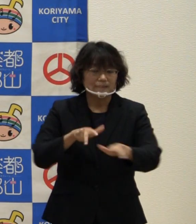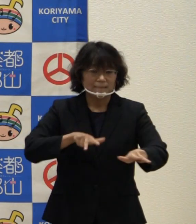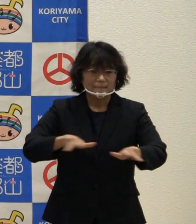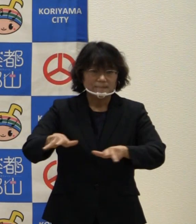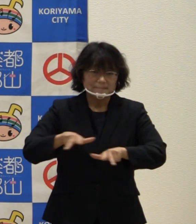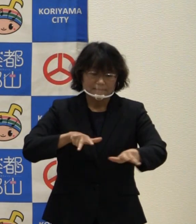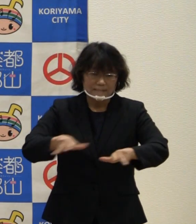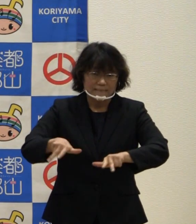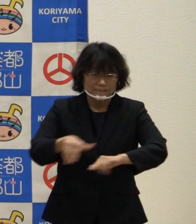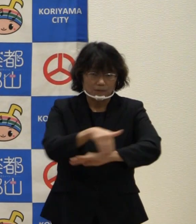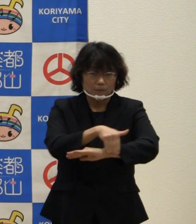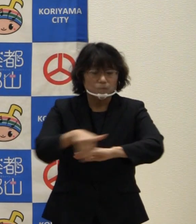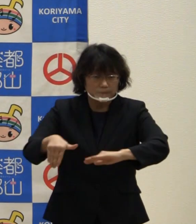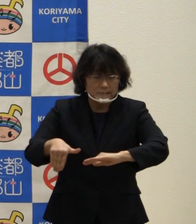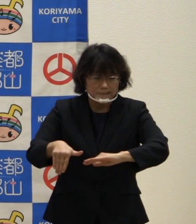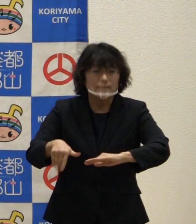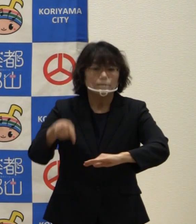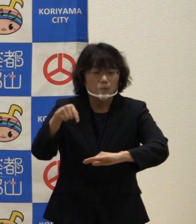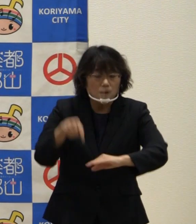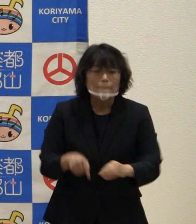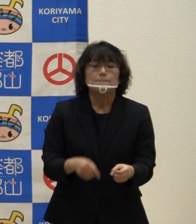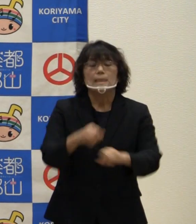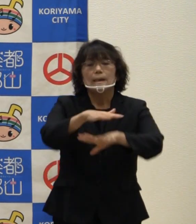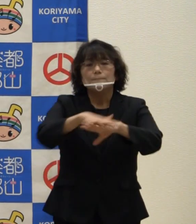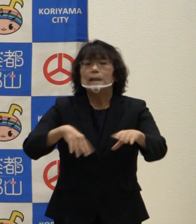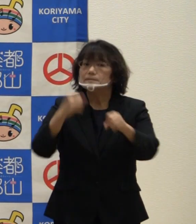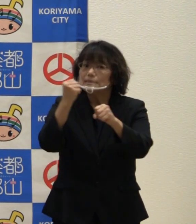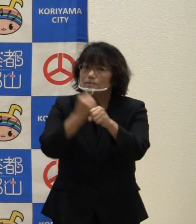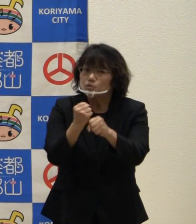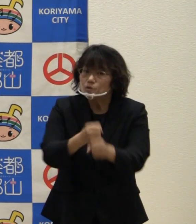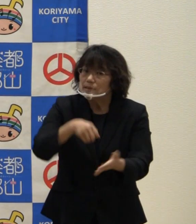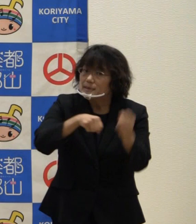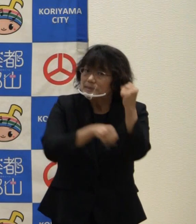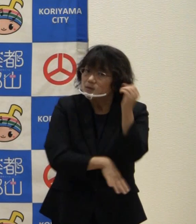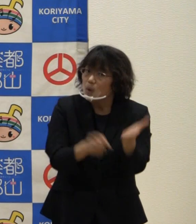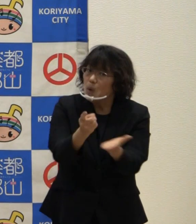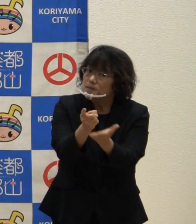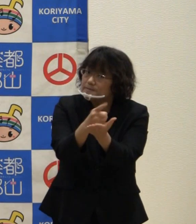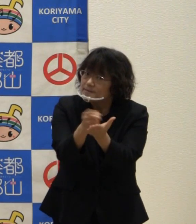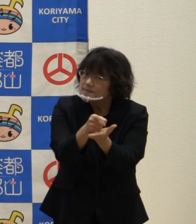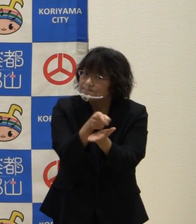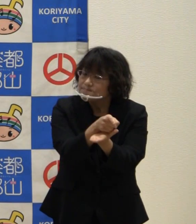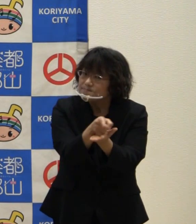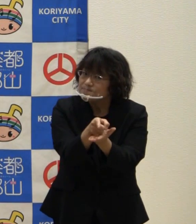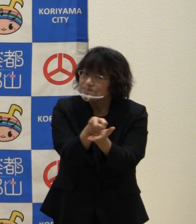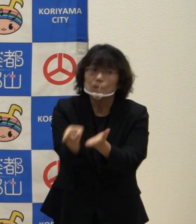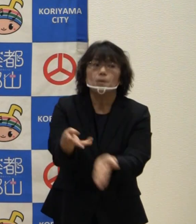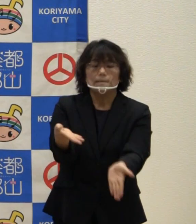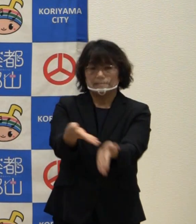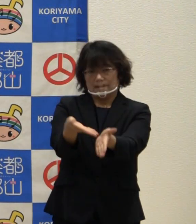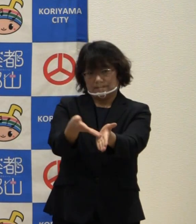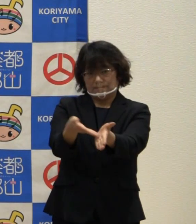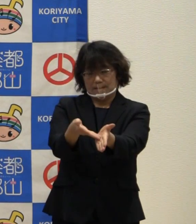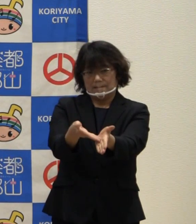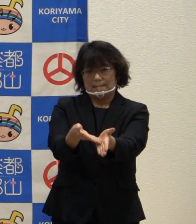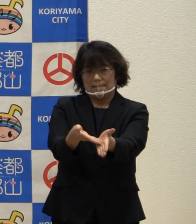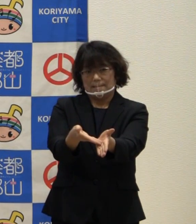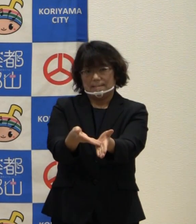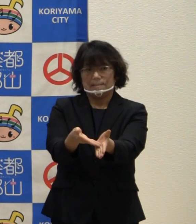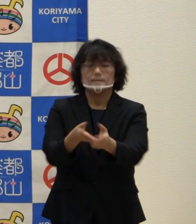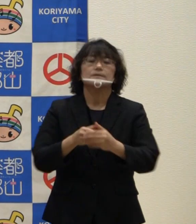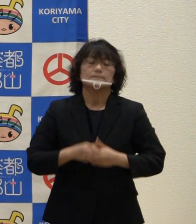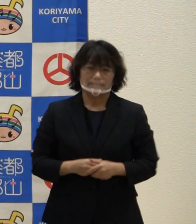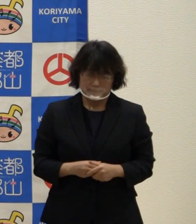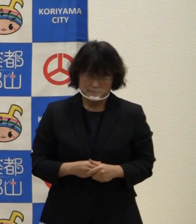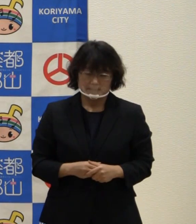指針でございます。まちづくり基本指針における分野別に説明を編集しております